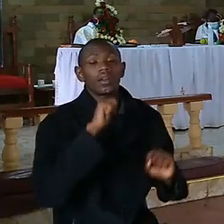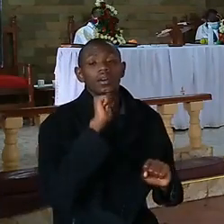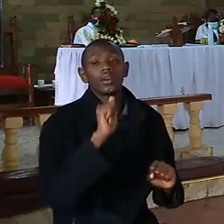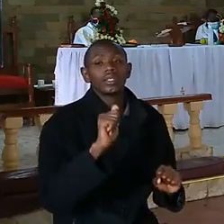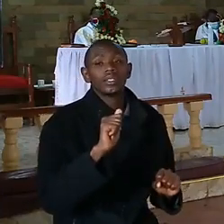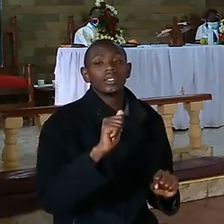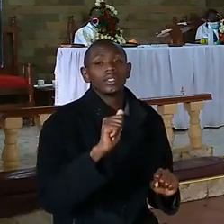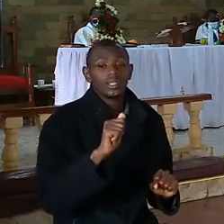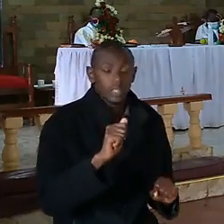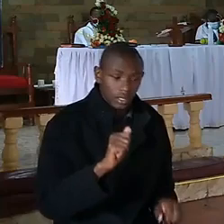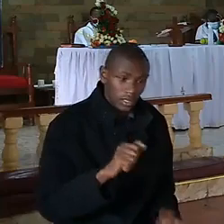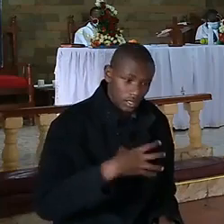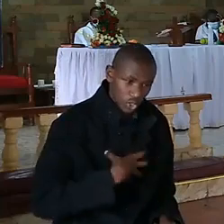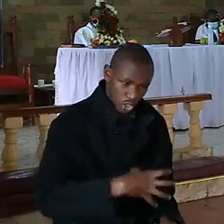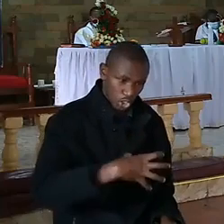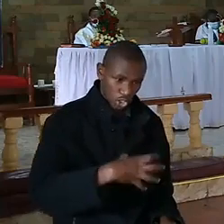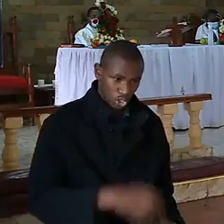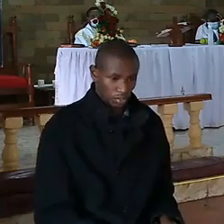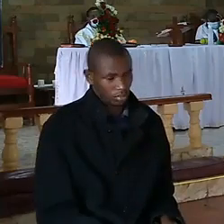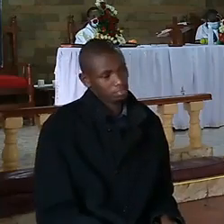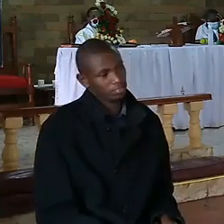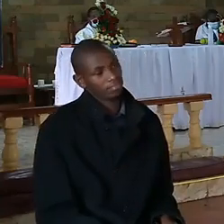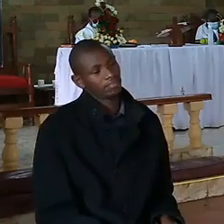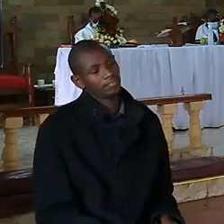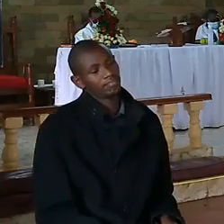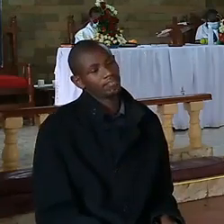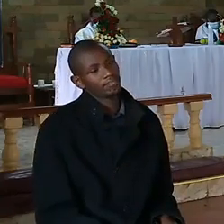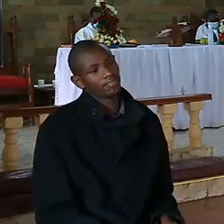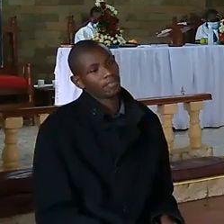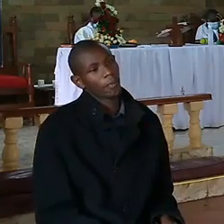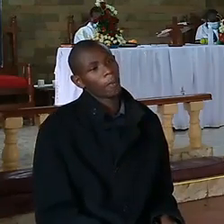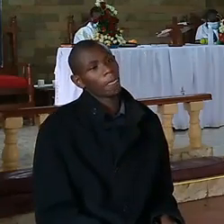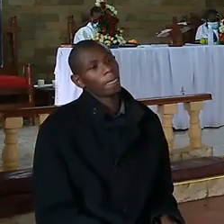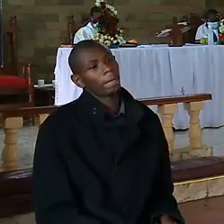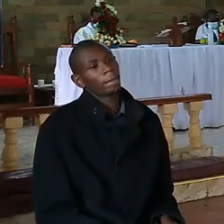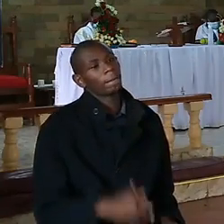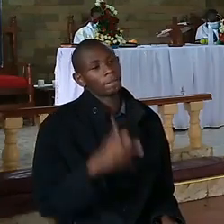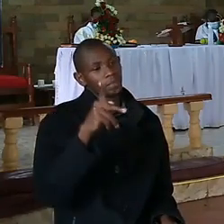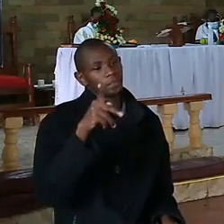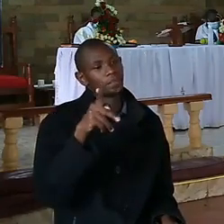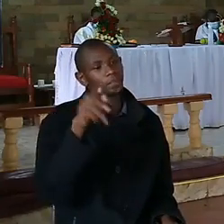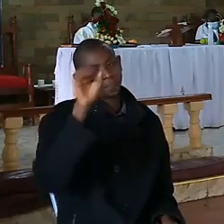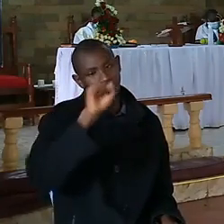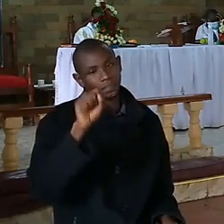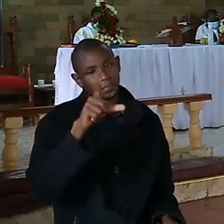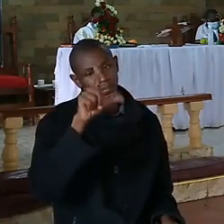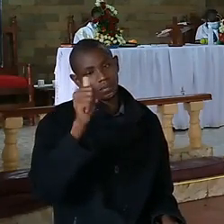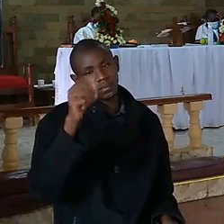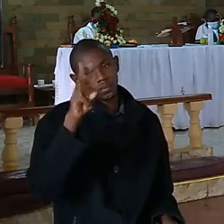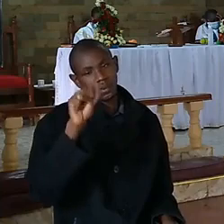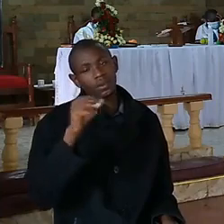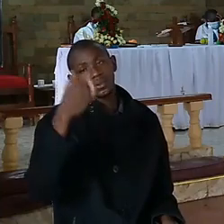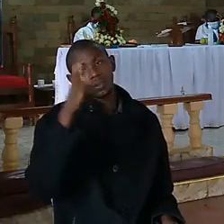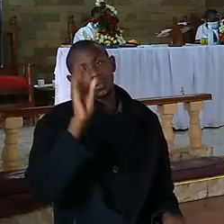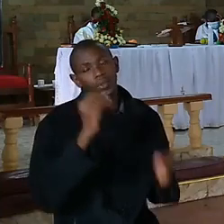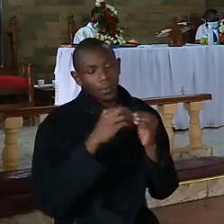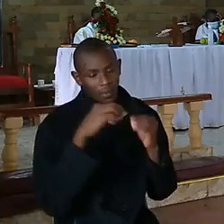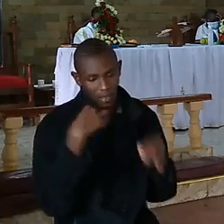ndwa kwa thini wa mwathani ni wega kumenya tutithiaga turi aika. Thaburi ya 43 tuikauga mwathani akoragwo hamwe na